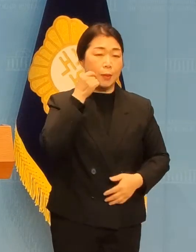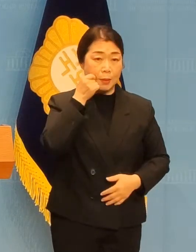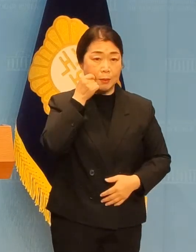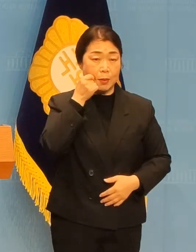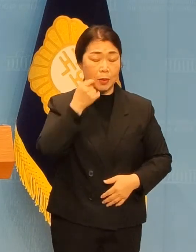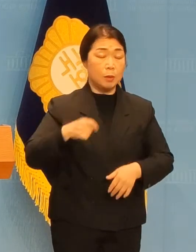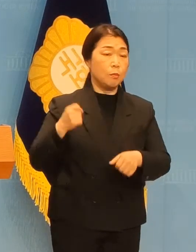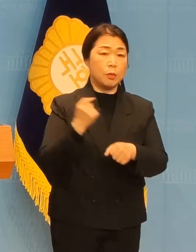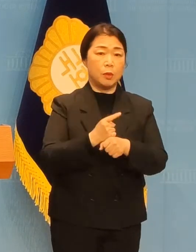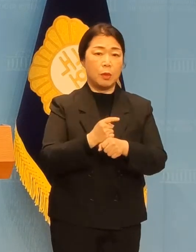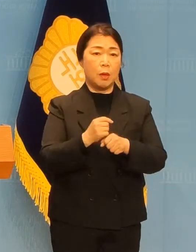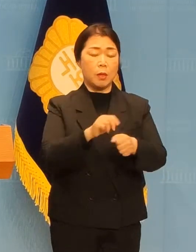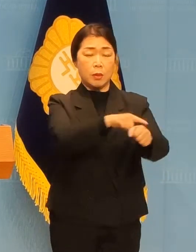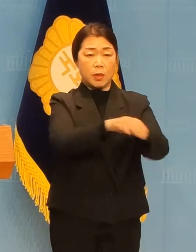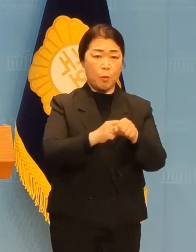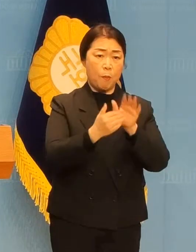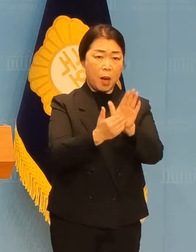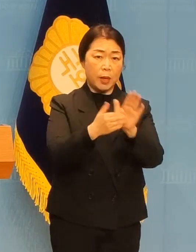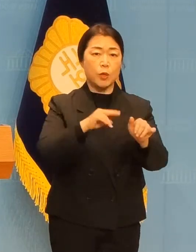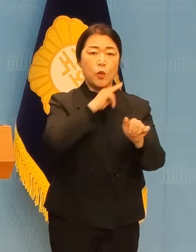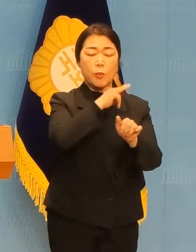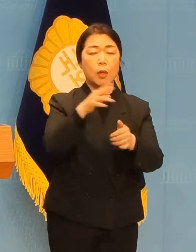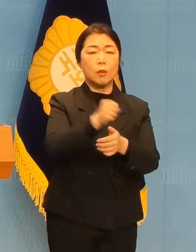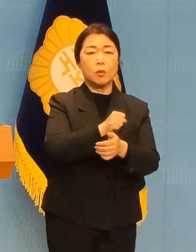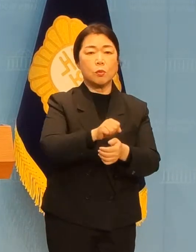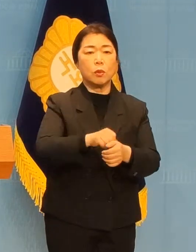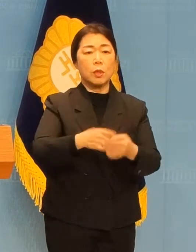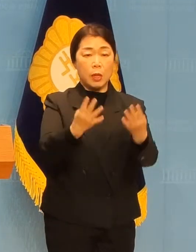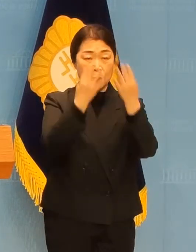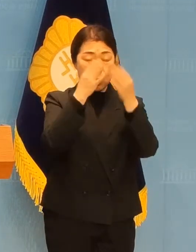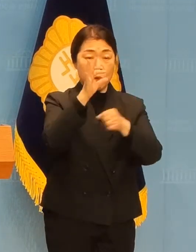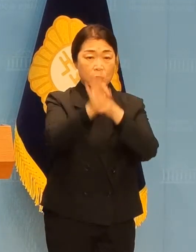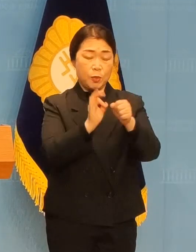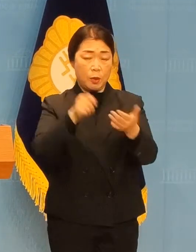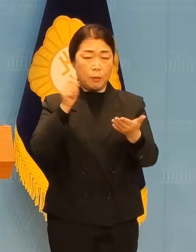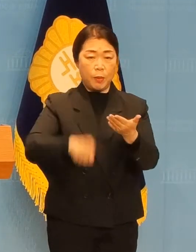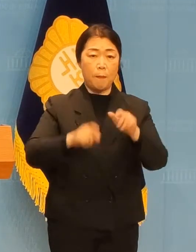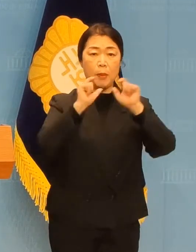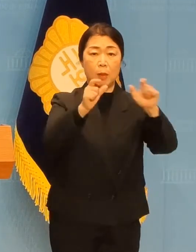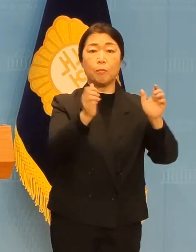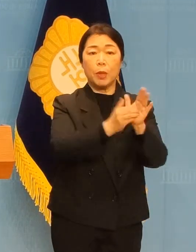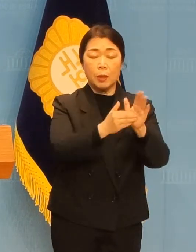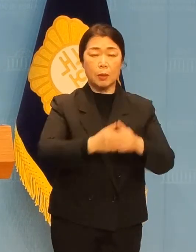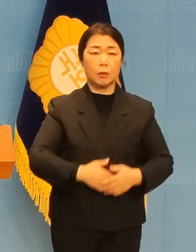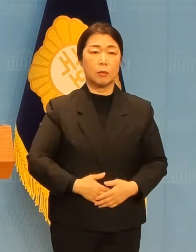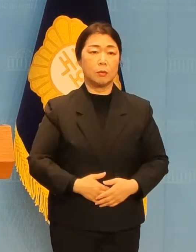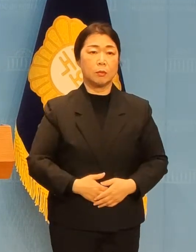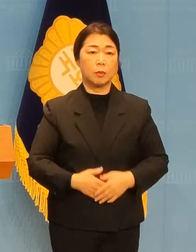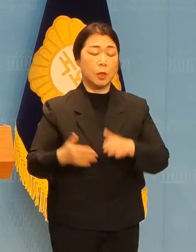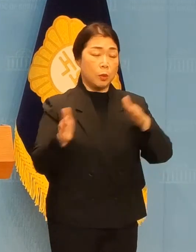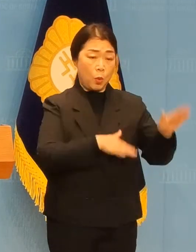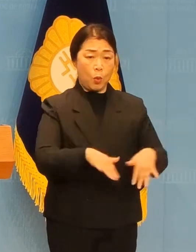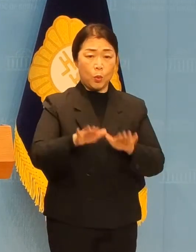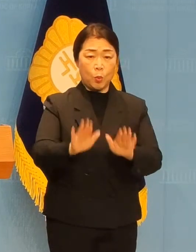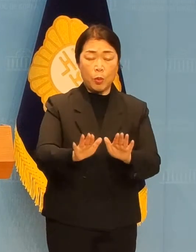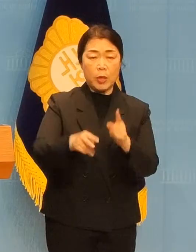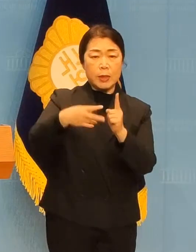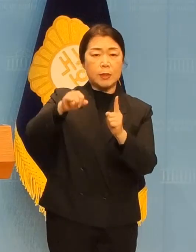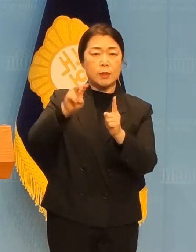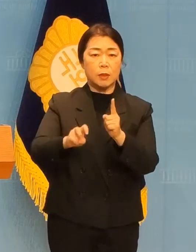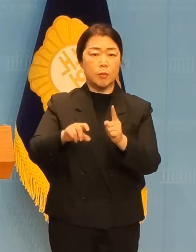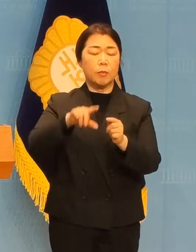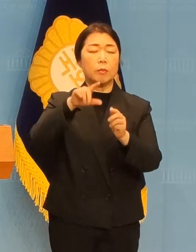10년을 구형했습니다. 사법부는 오직 법과 원칙에 따라 이번 1심에서